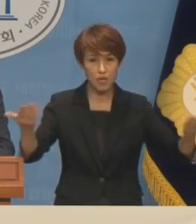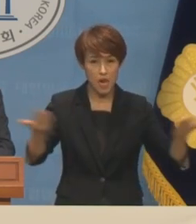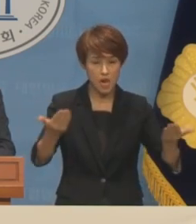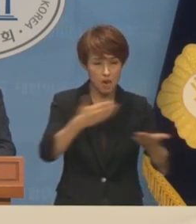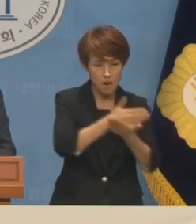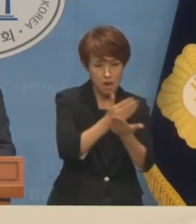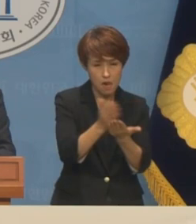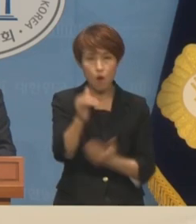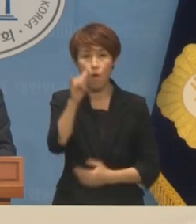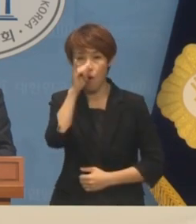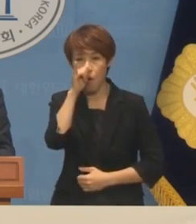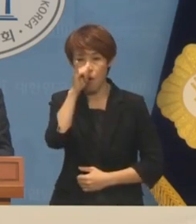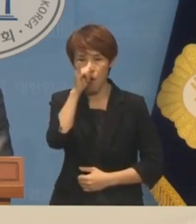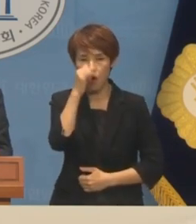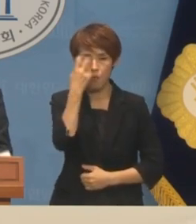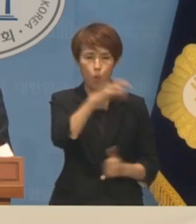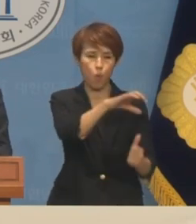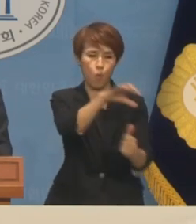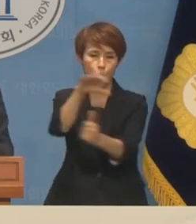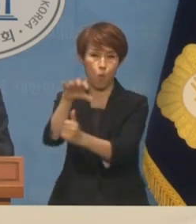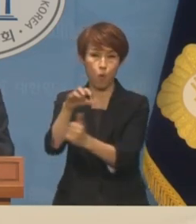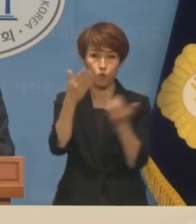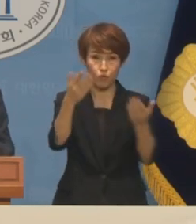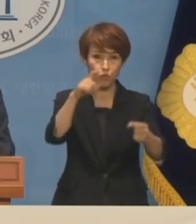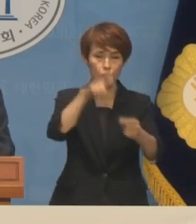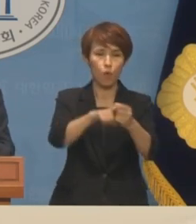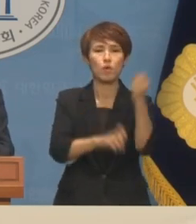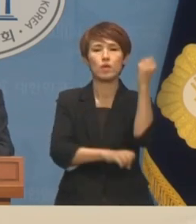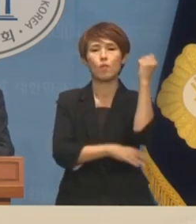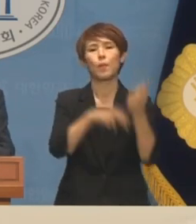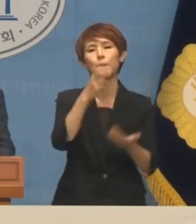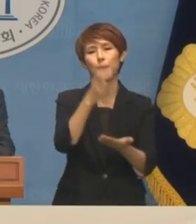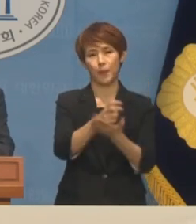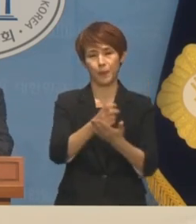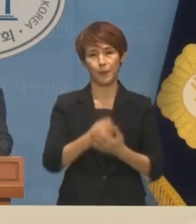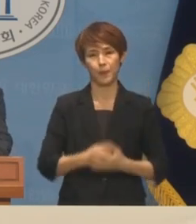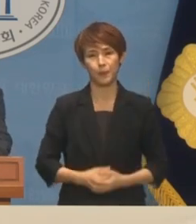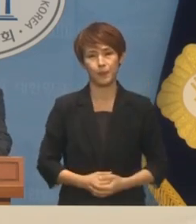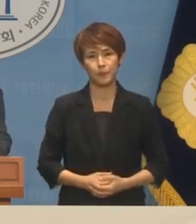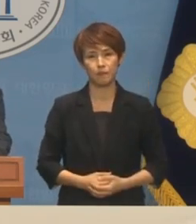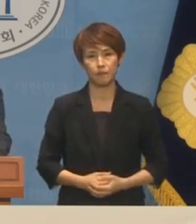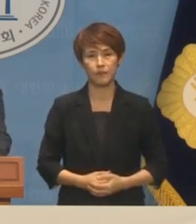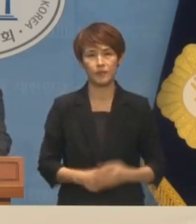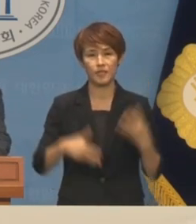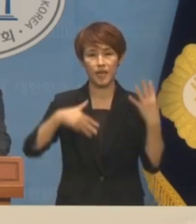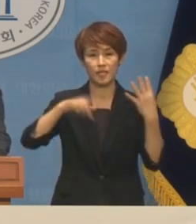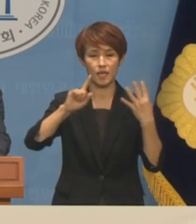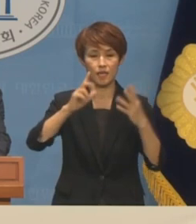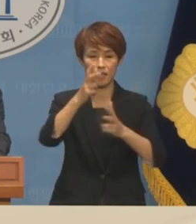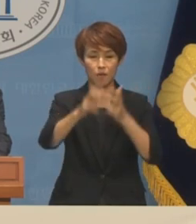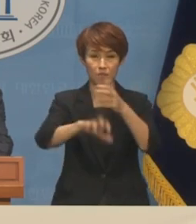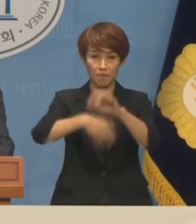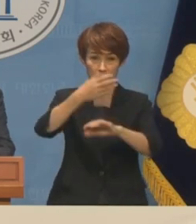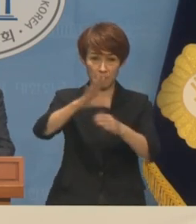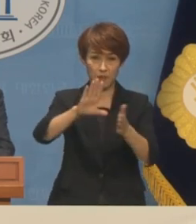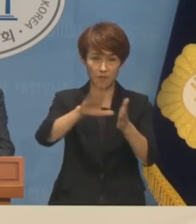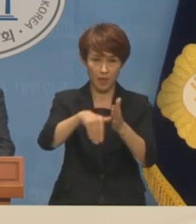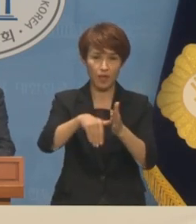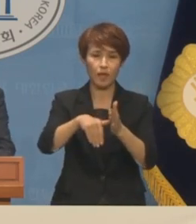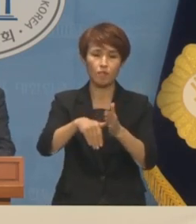종사자들의 보호를 위한 기본법 제정입니다. 4차 산업혁명 시대의 전개에